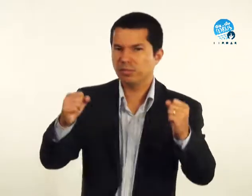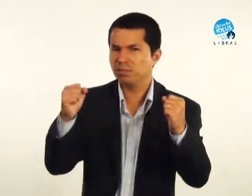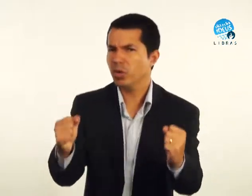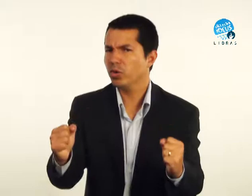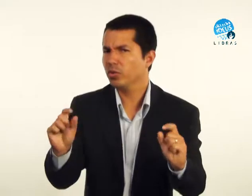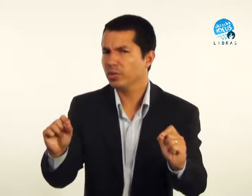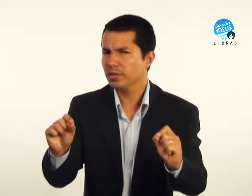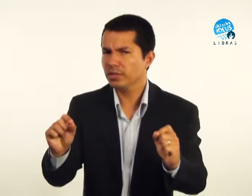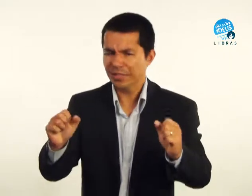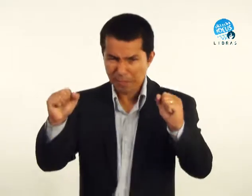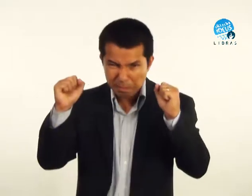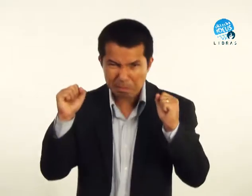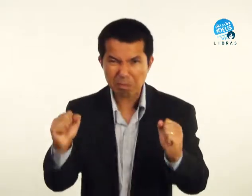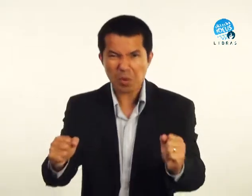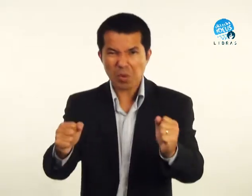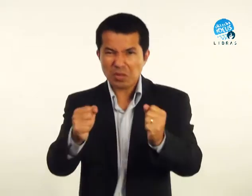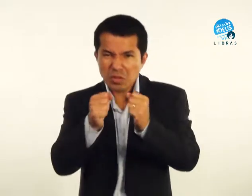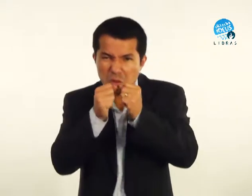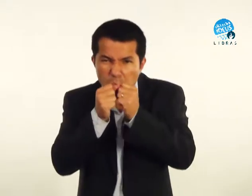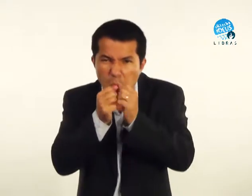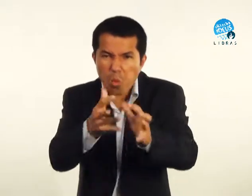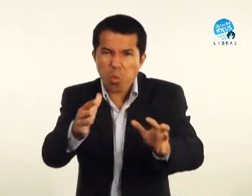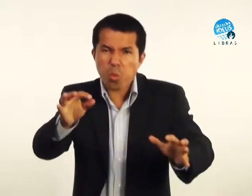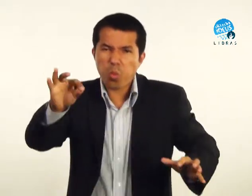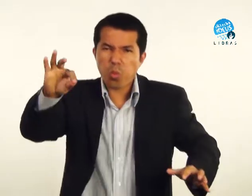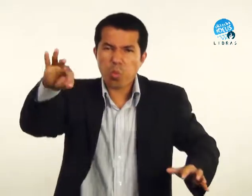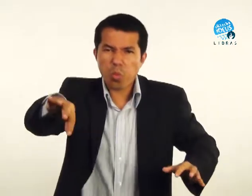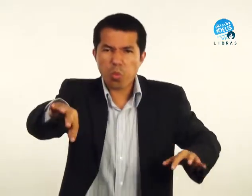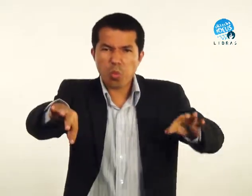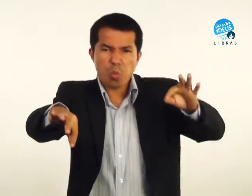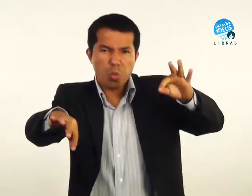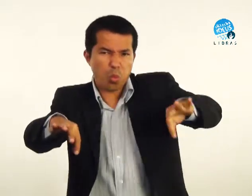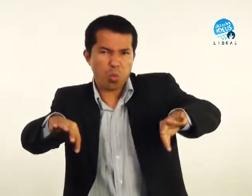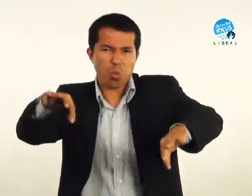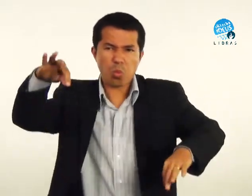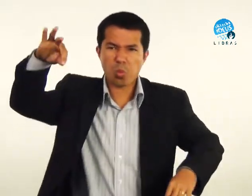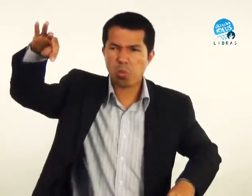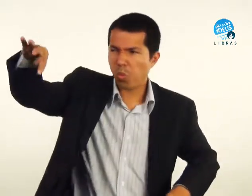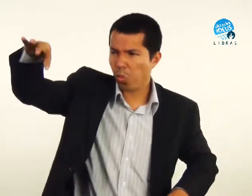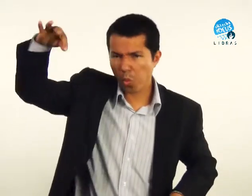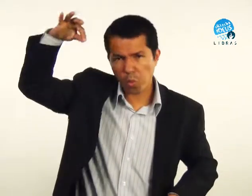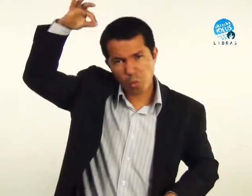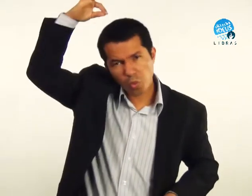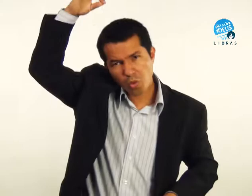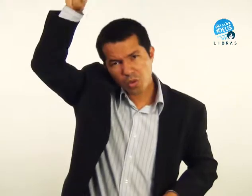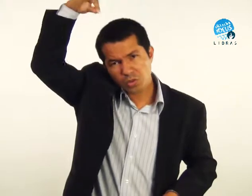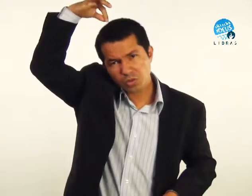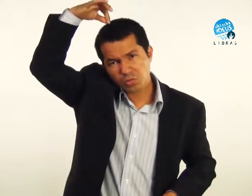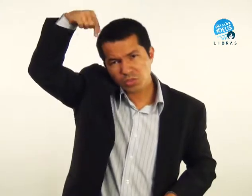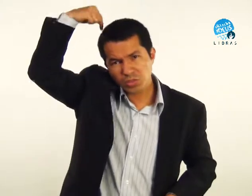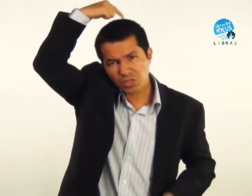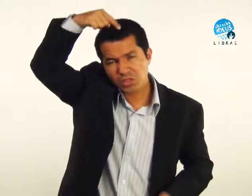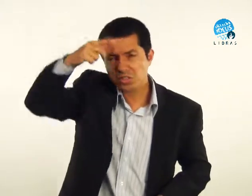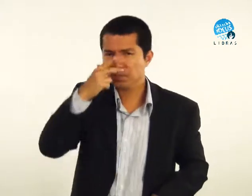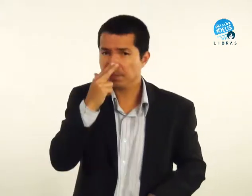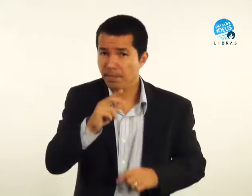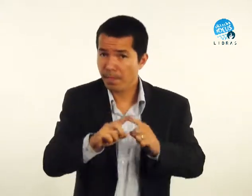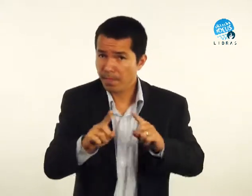o poder de derramar, de batizar a pessoa no poder do Espírito Santo. E aí João estava